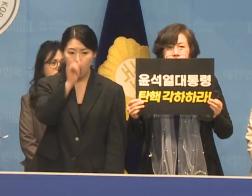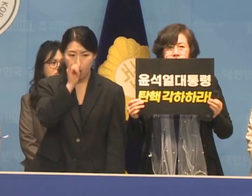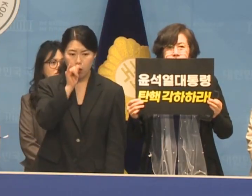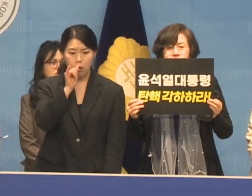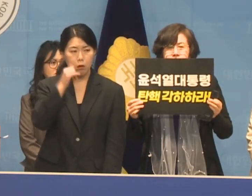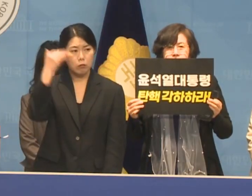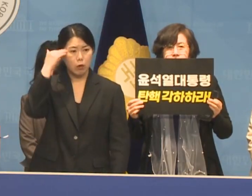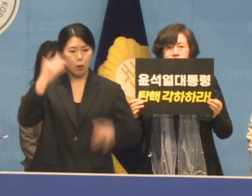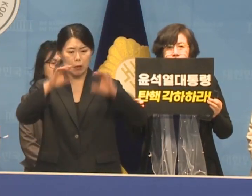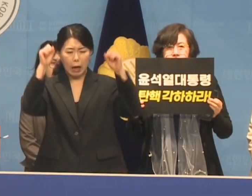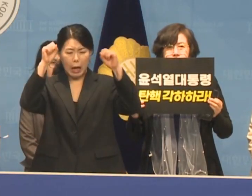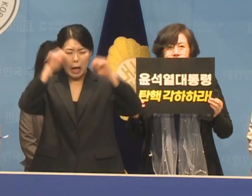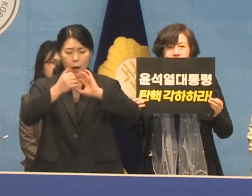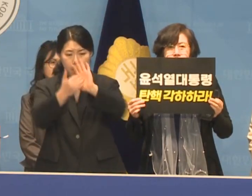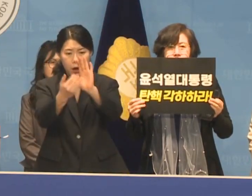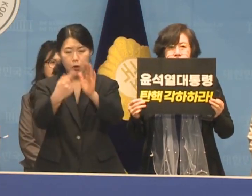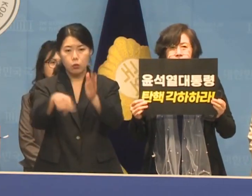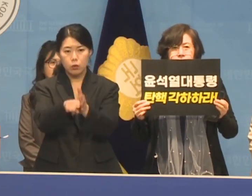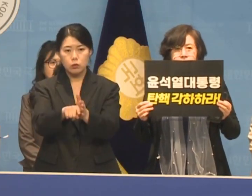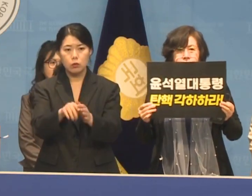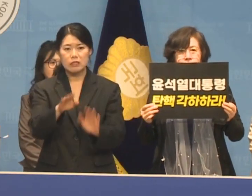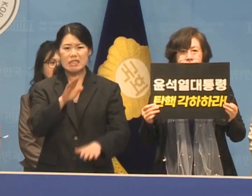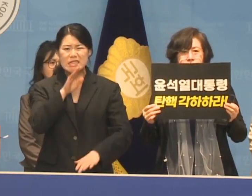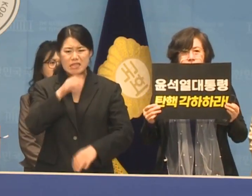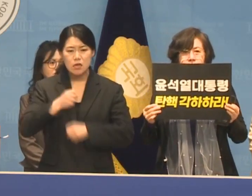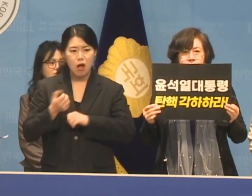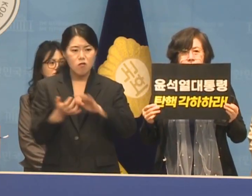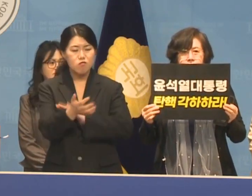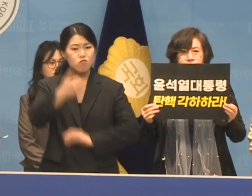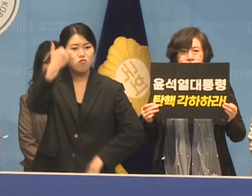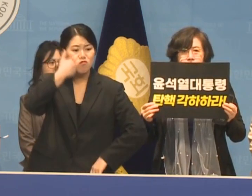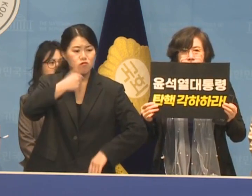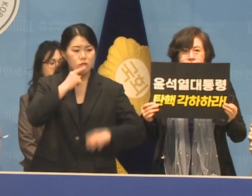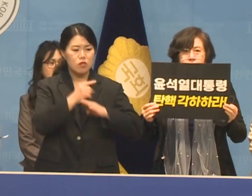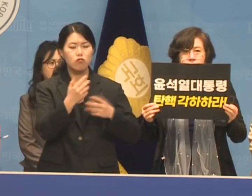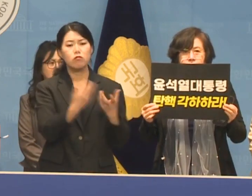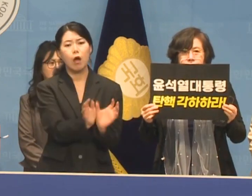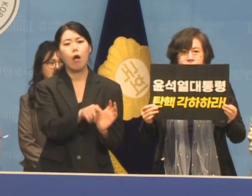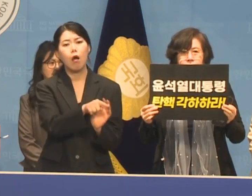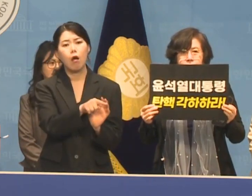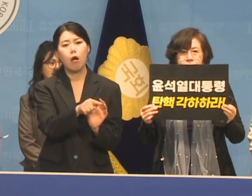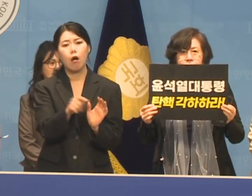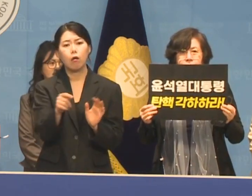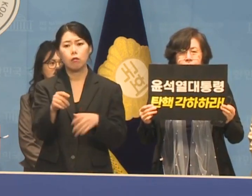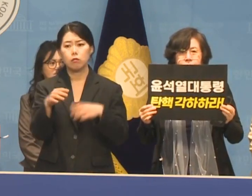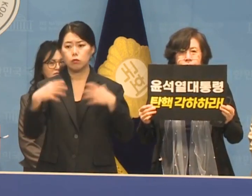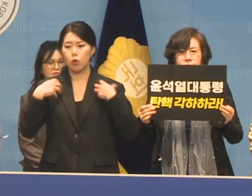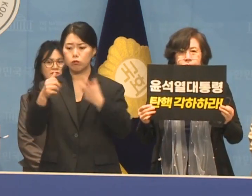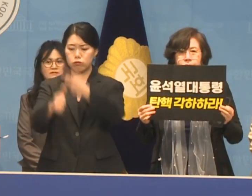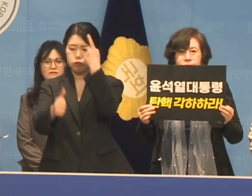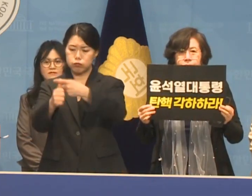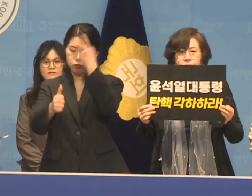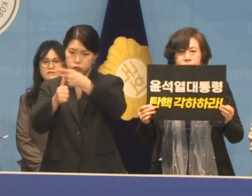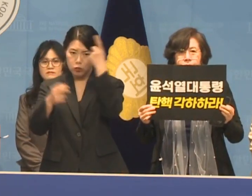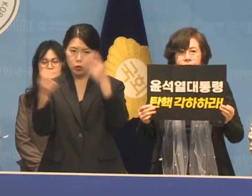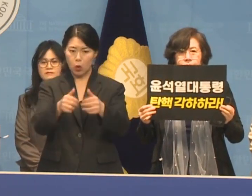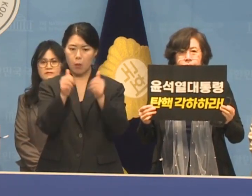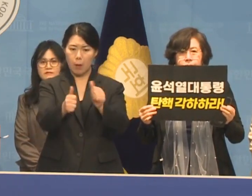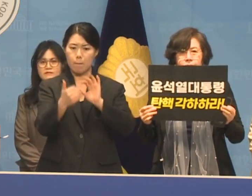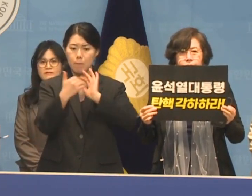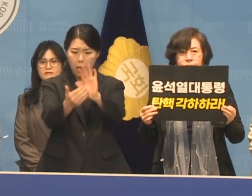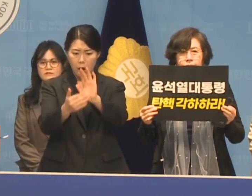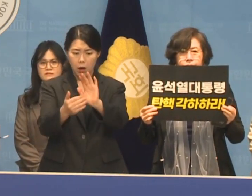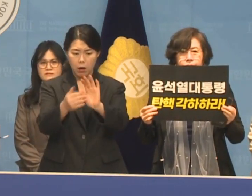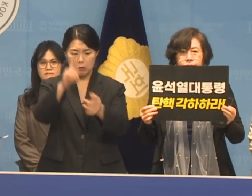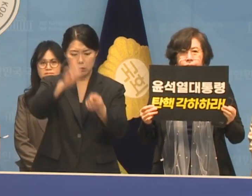무너지는 것을 막으려면 실질적인 내란 세력인 더불어민주당의 불법 탄핵과 사법 방해로부터 단죄하는